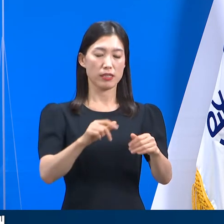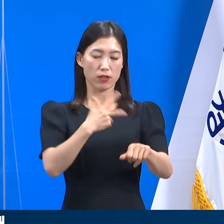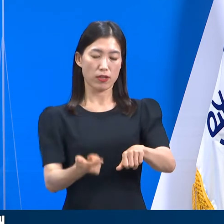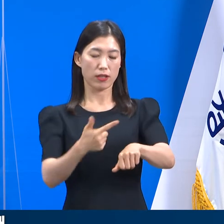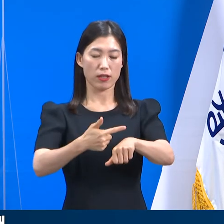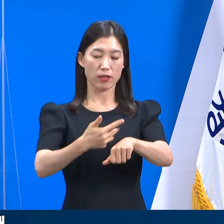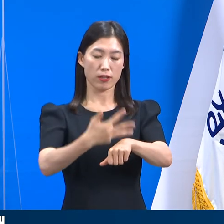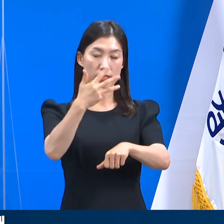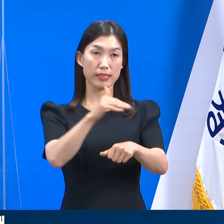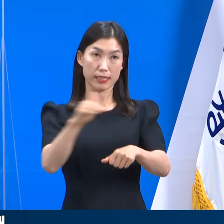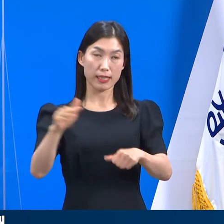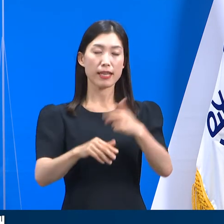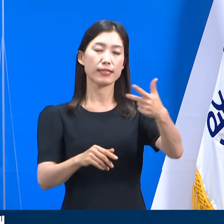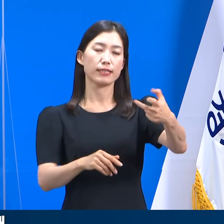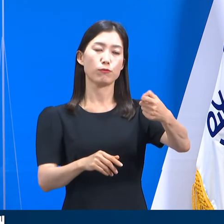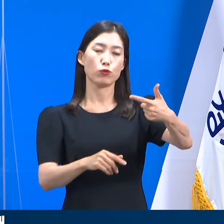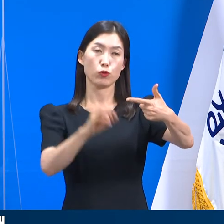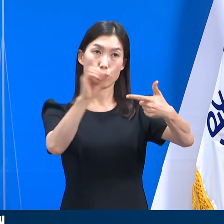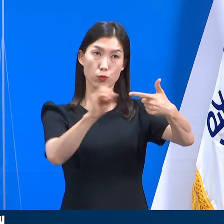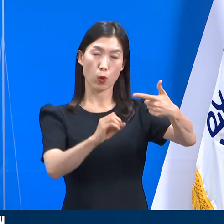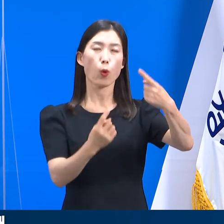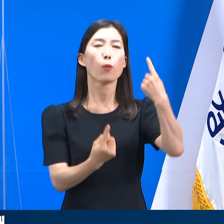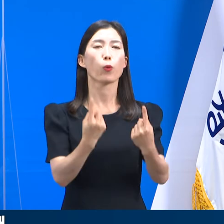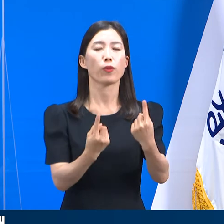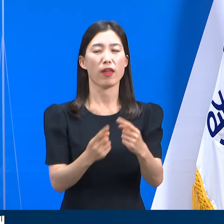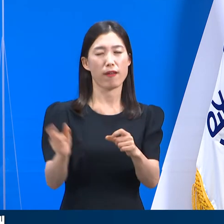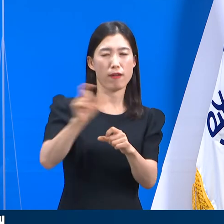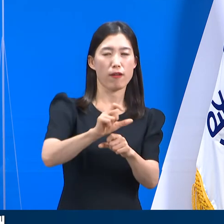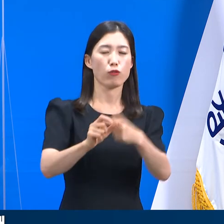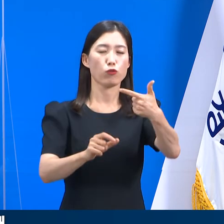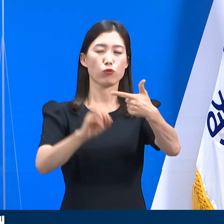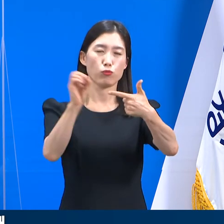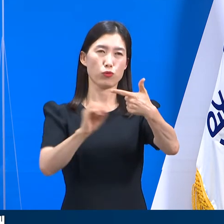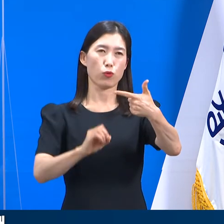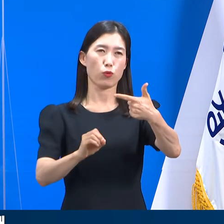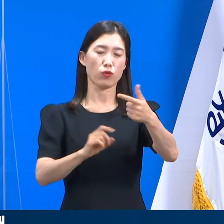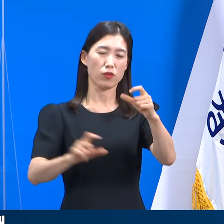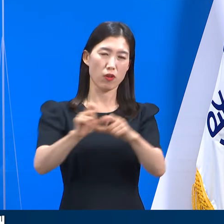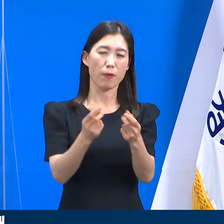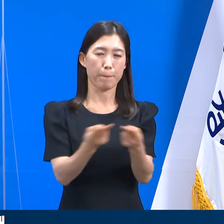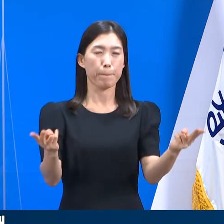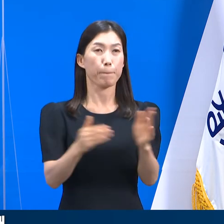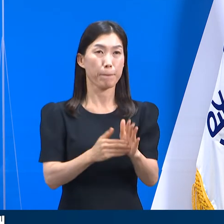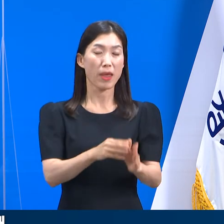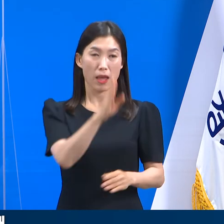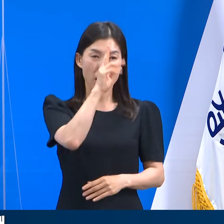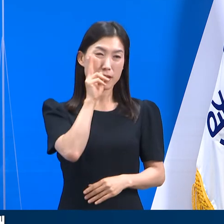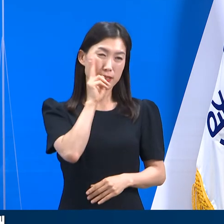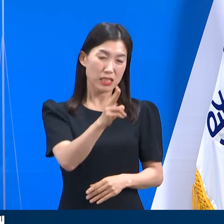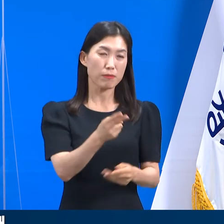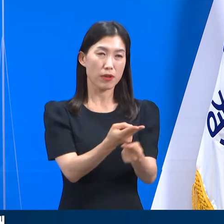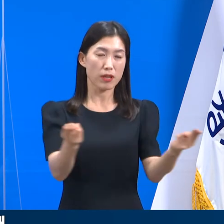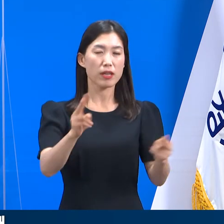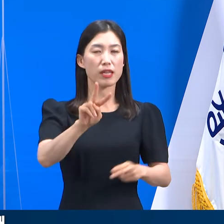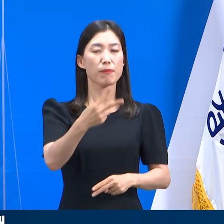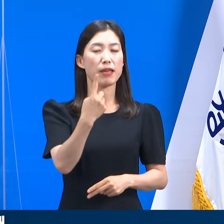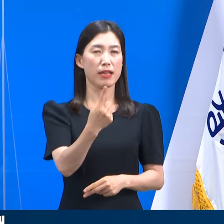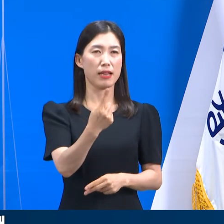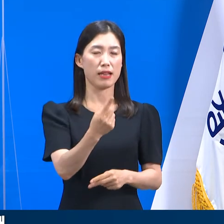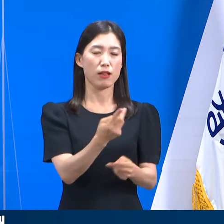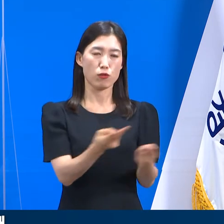기준 76% 가동률 대비 6% 증가했습니다. 중증 환자 치료 병상은 총